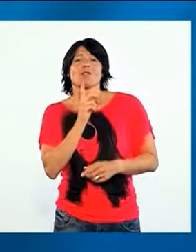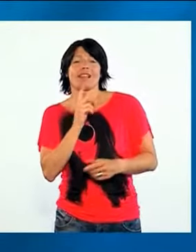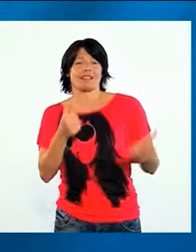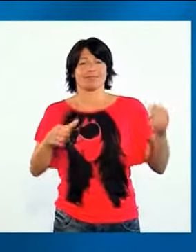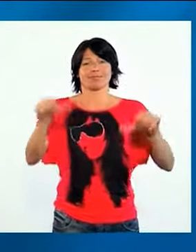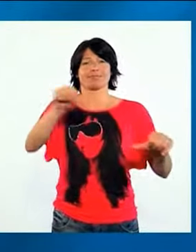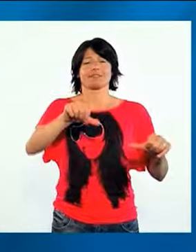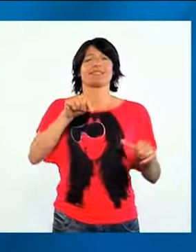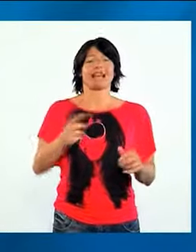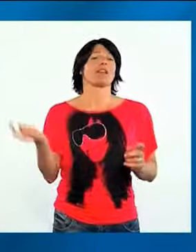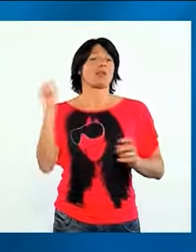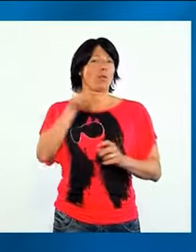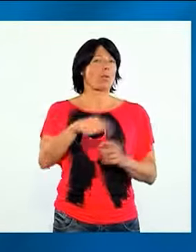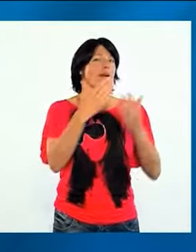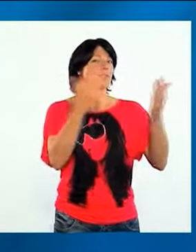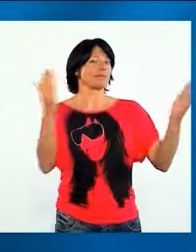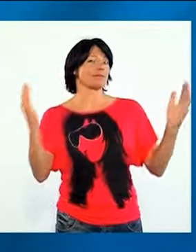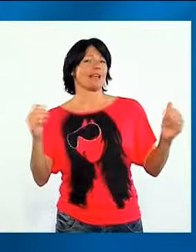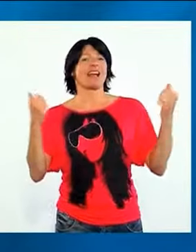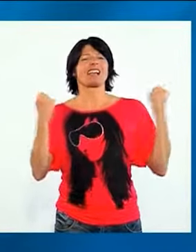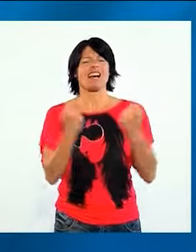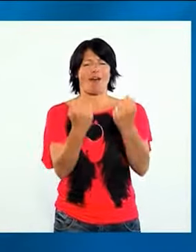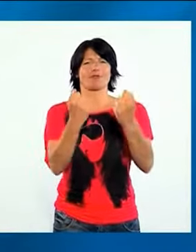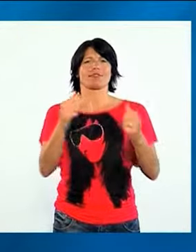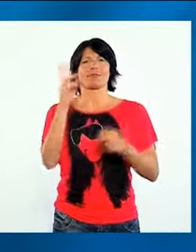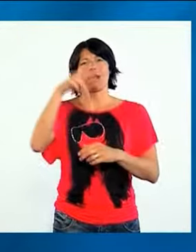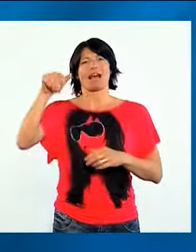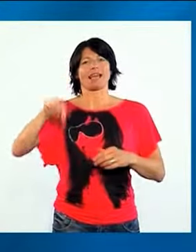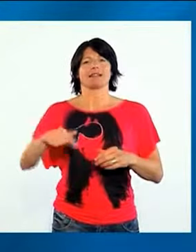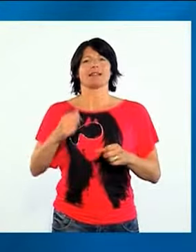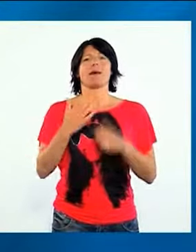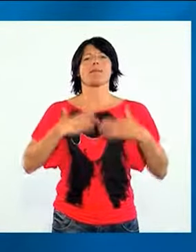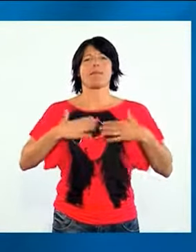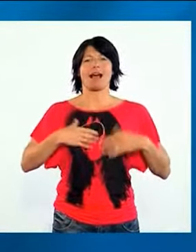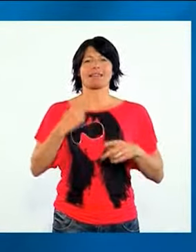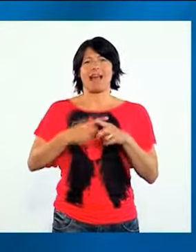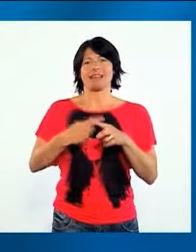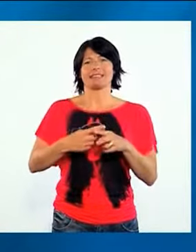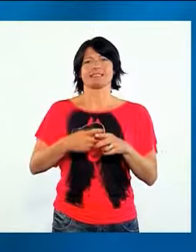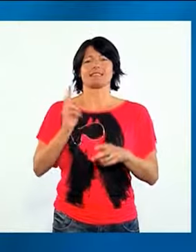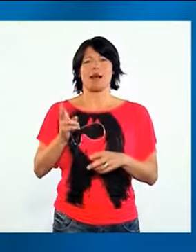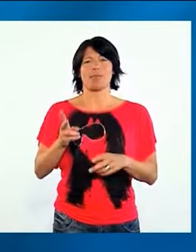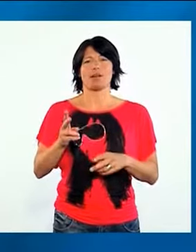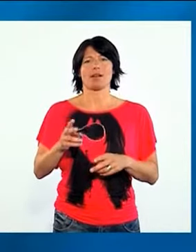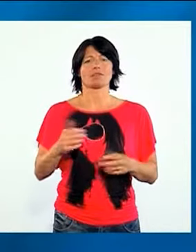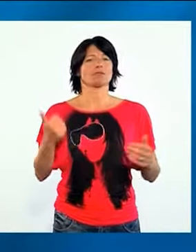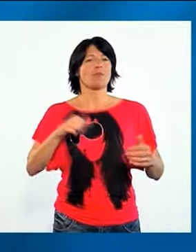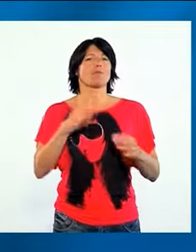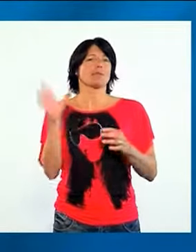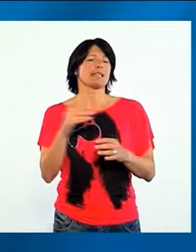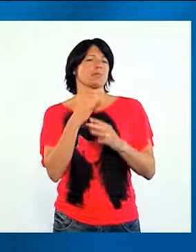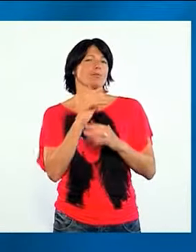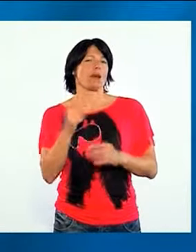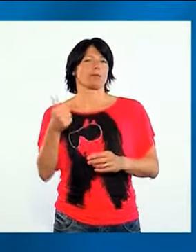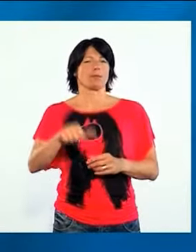fehlen, dann schauen Sie unbedingt zur Vernissage Kraftmalerei nach Bad Eisenkappel. Abgeschmeckt wird mit Sturm und